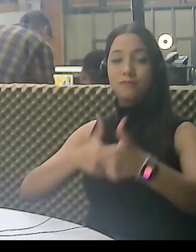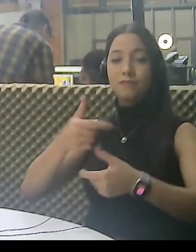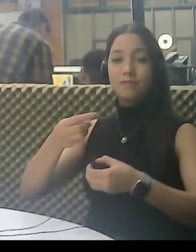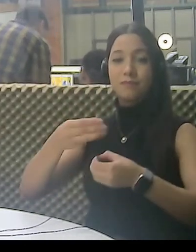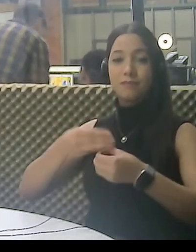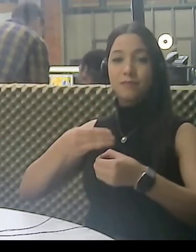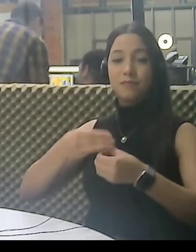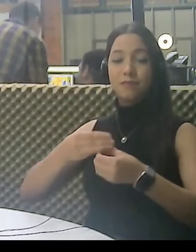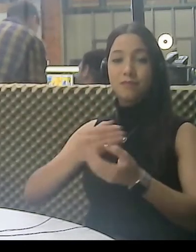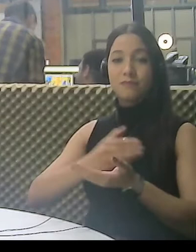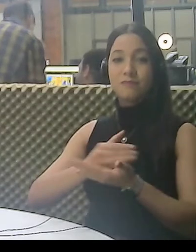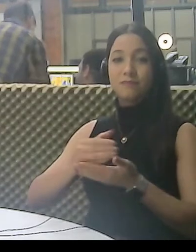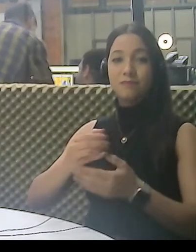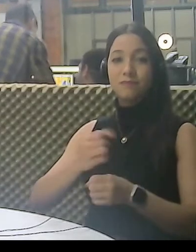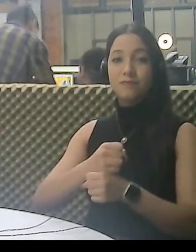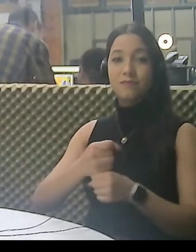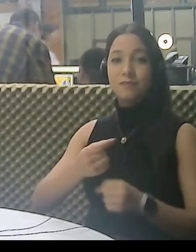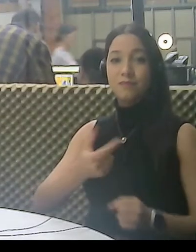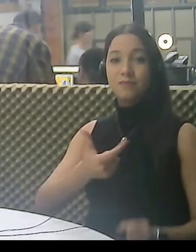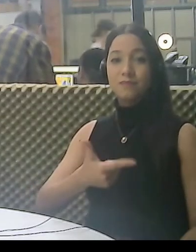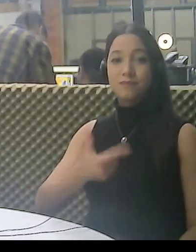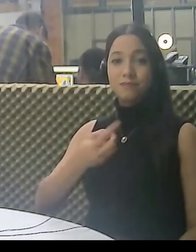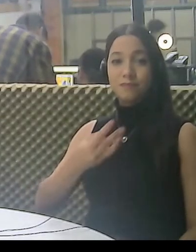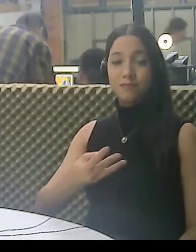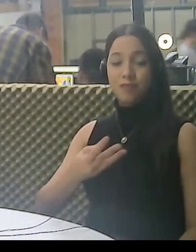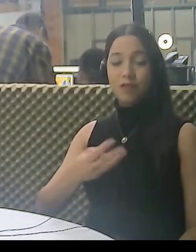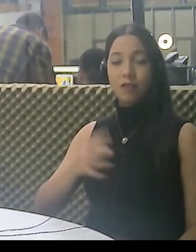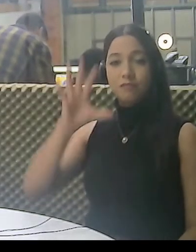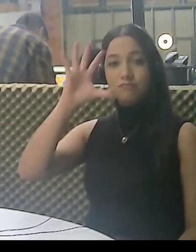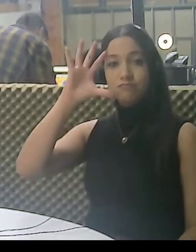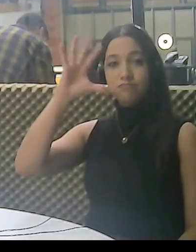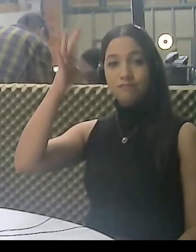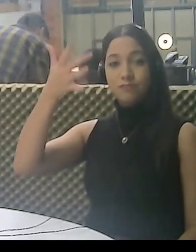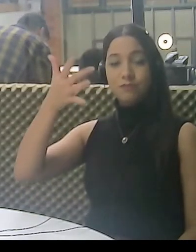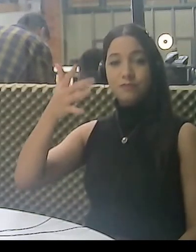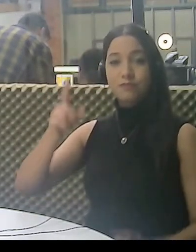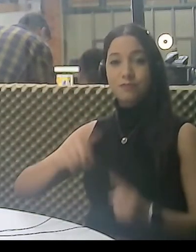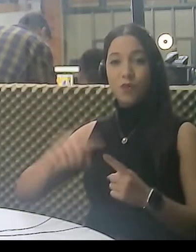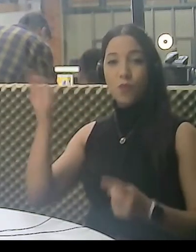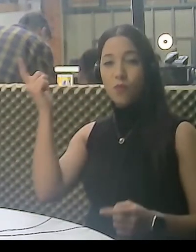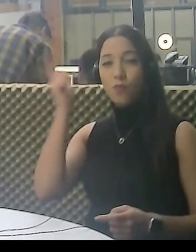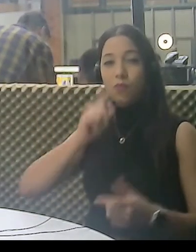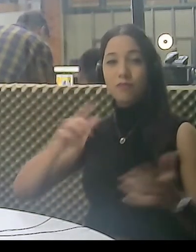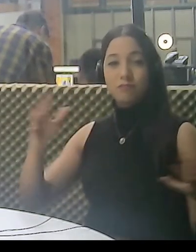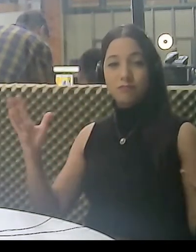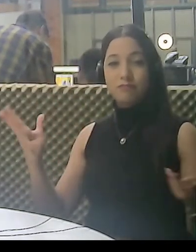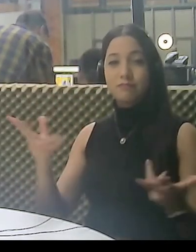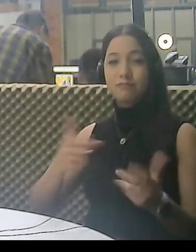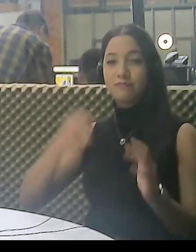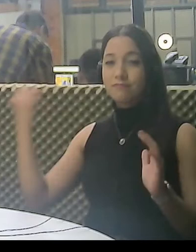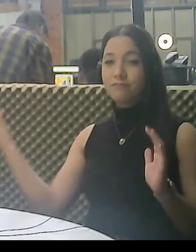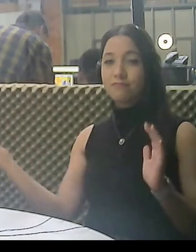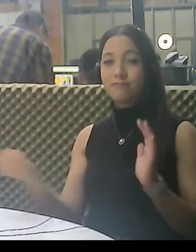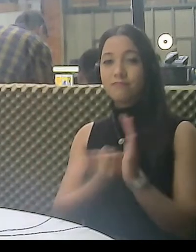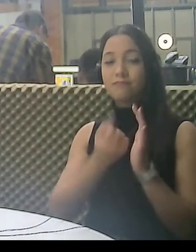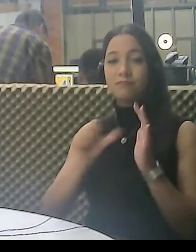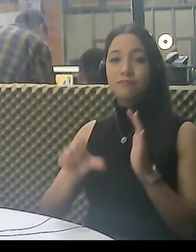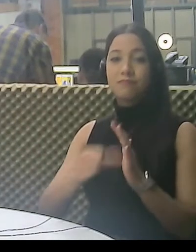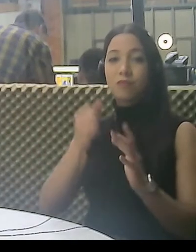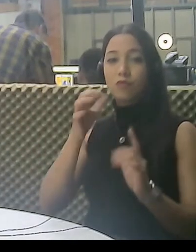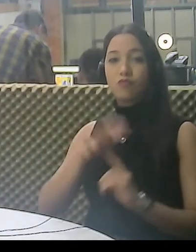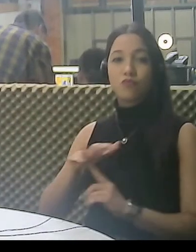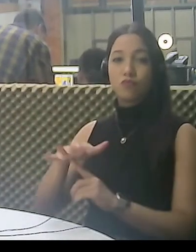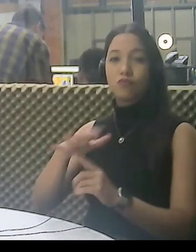município, a partir de 2023. A decisão foi tomada após o sucesso registrado no primeiro Mega Feirão de Empregos,